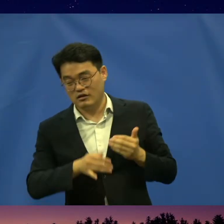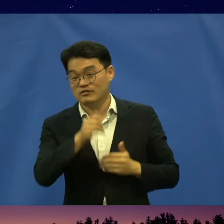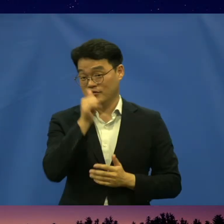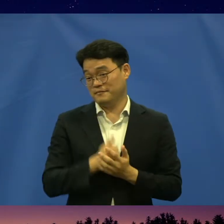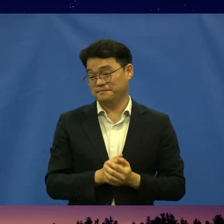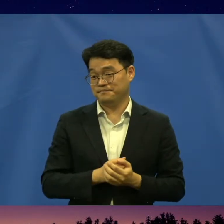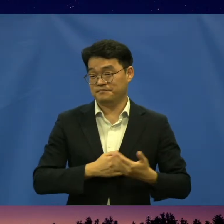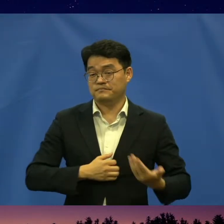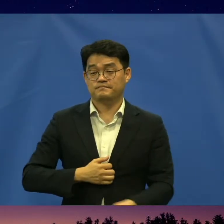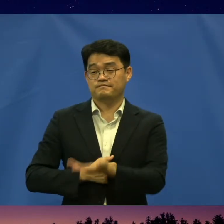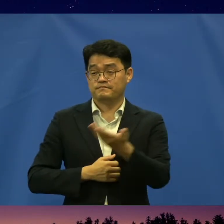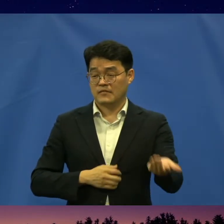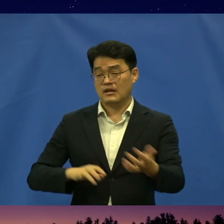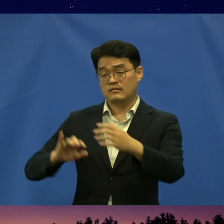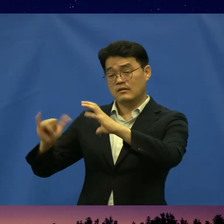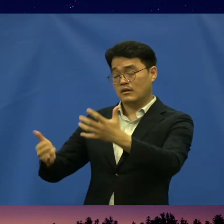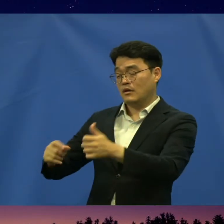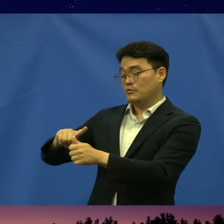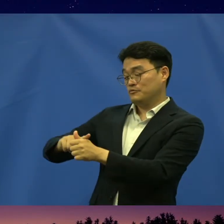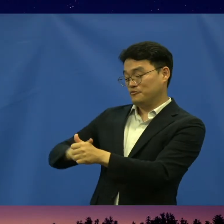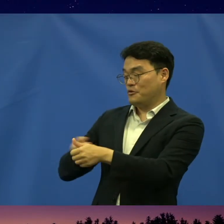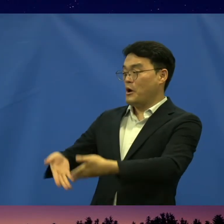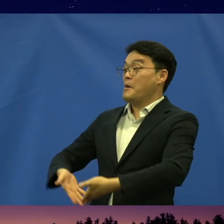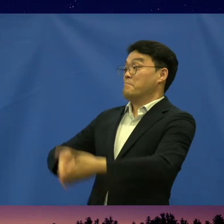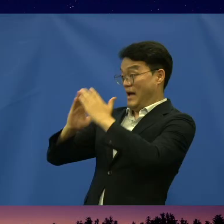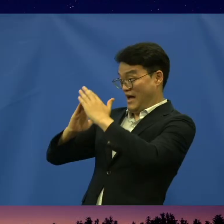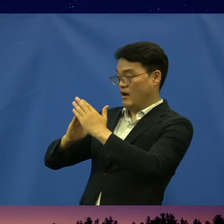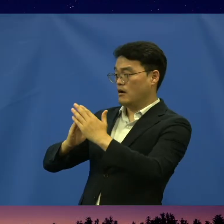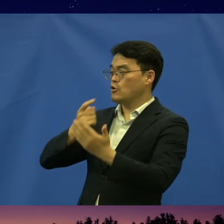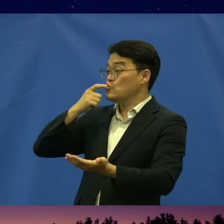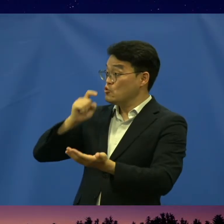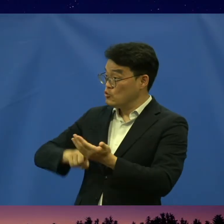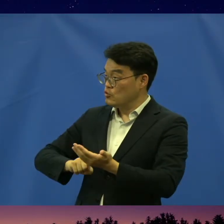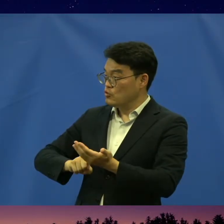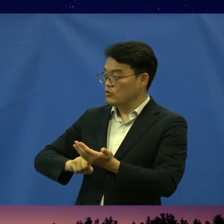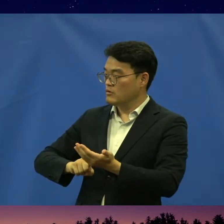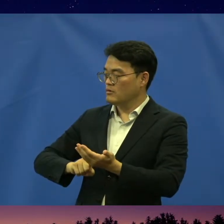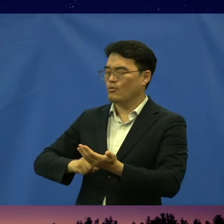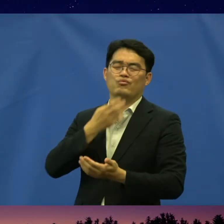하나도 없어요. 저절로 되는 일이 하나도 없어요.